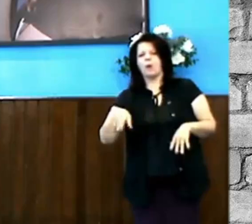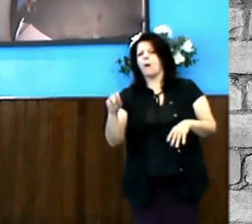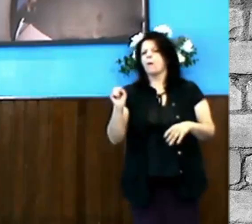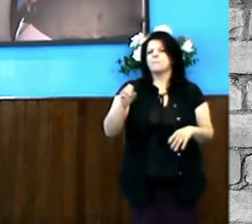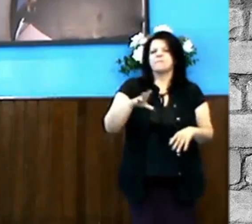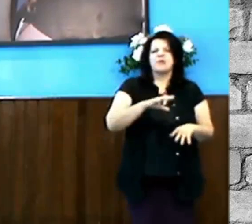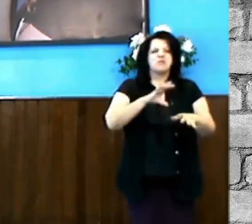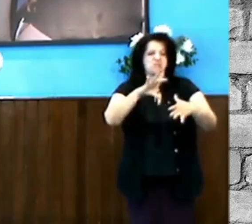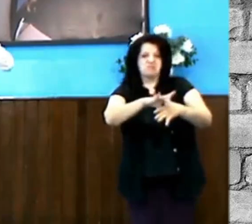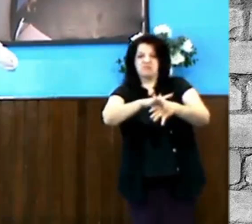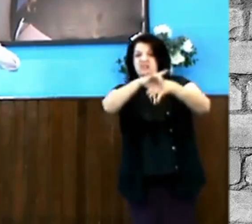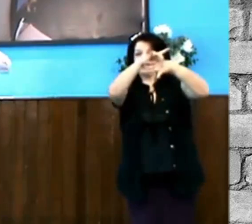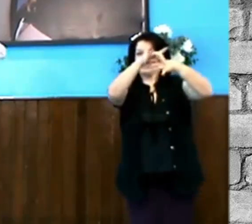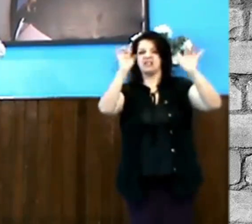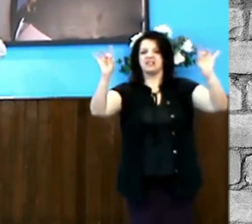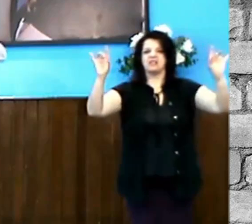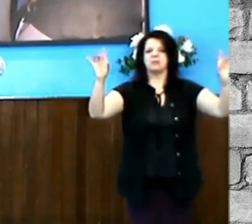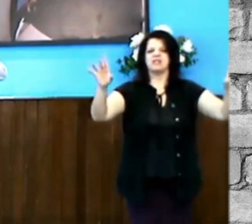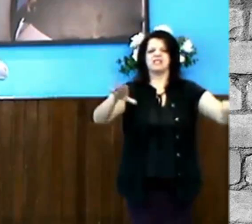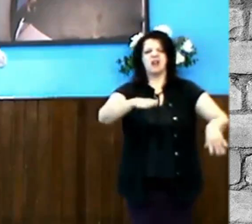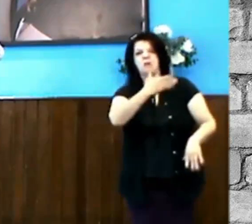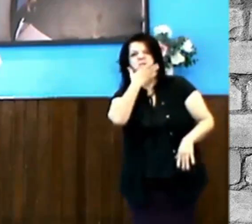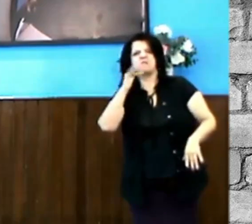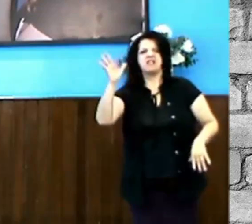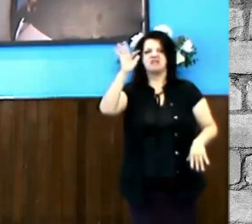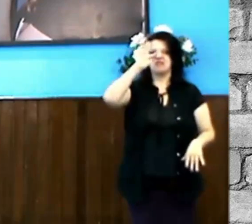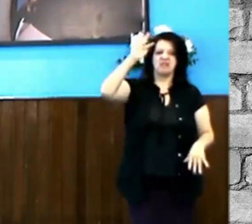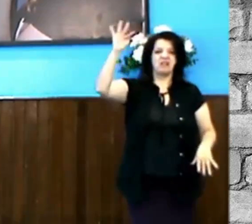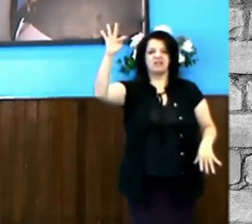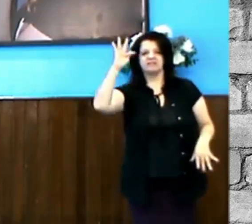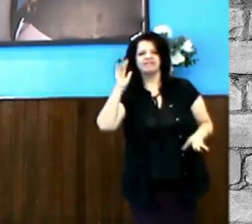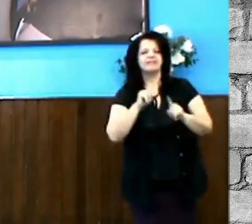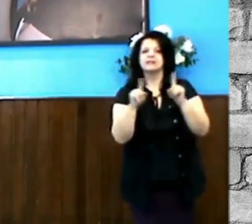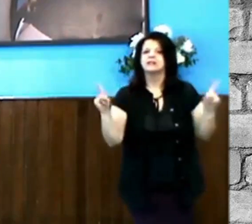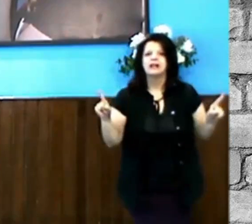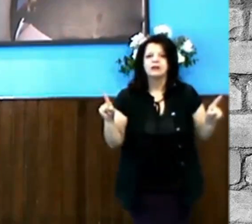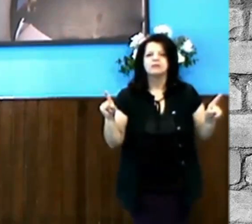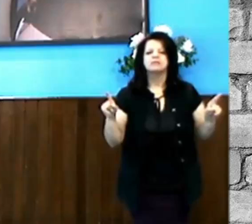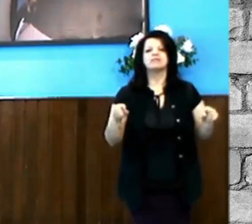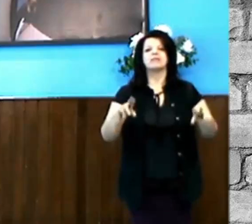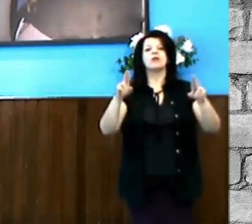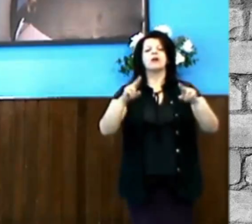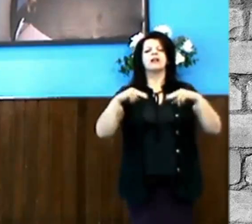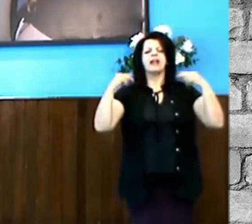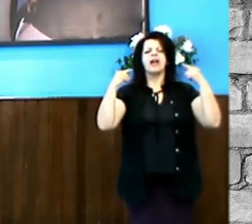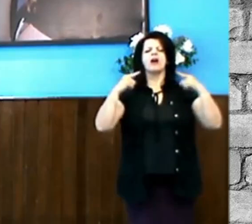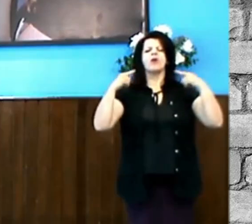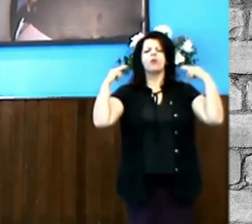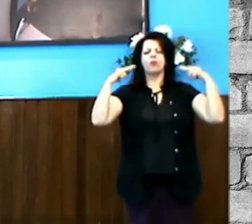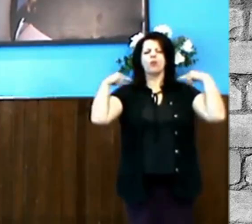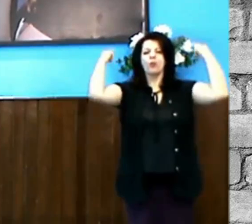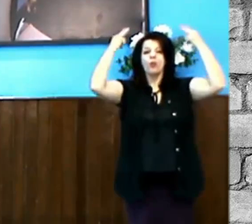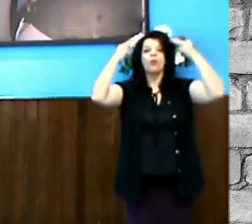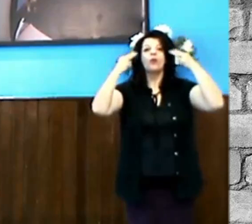um grande sábio, um grande homem, o maior filósofo que existiu. Não! Jesus é o Cordeiro de Deus que tira o pecado do mundo, e diz a